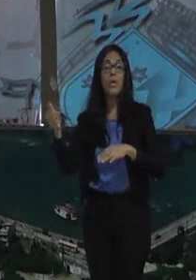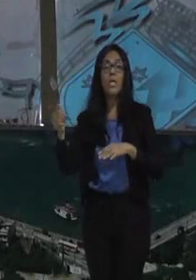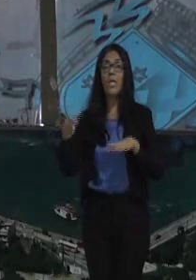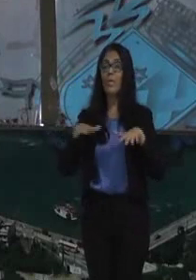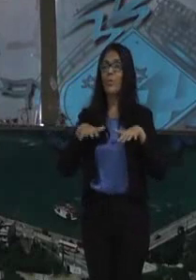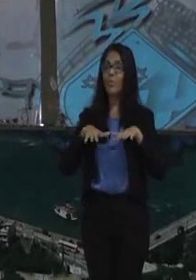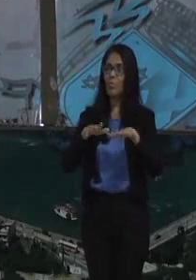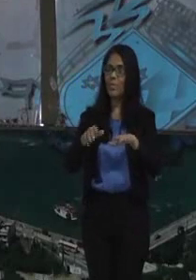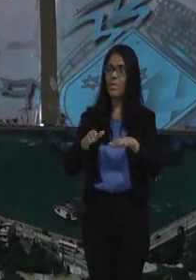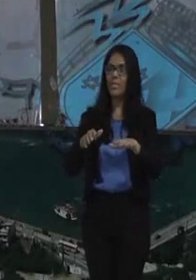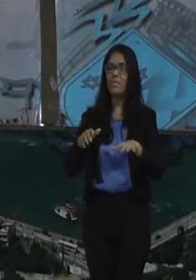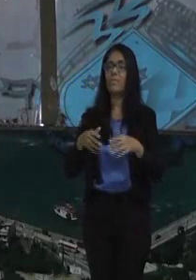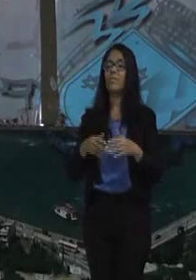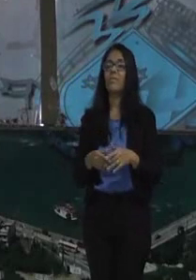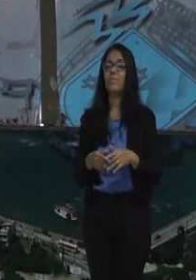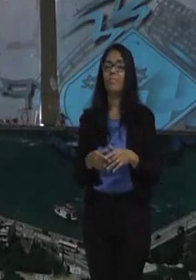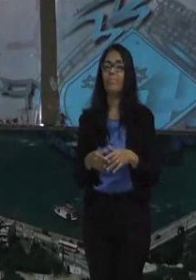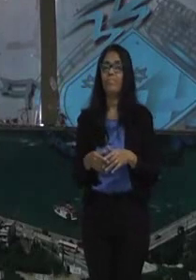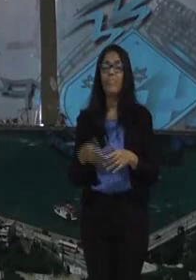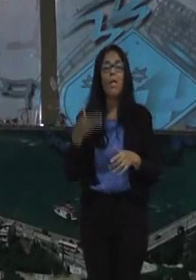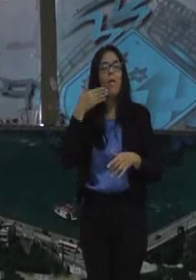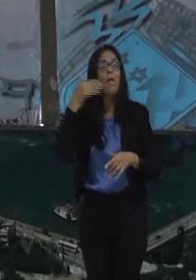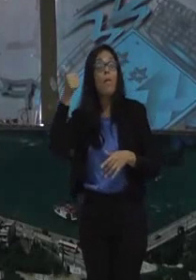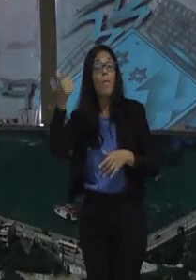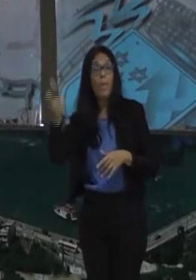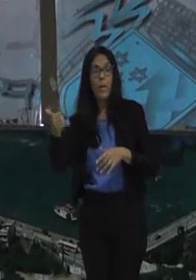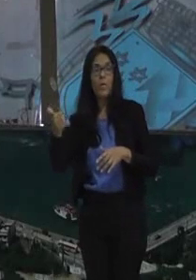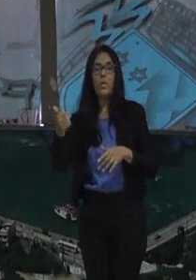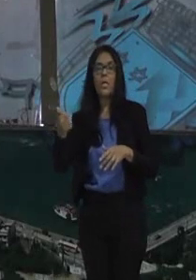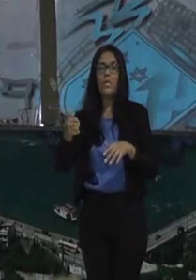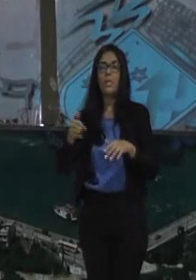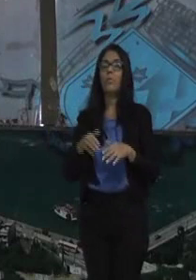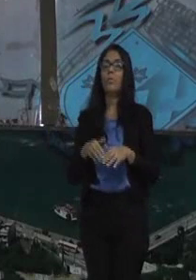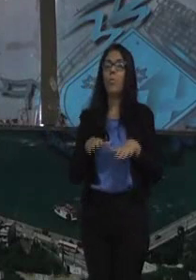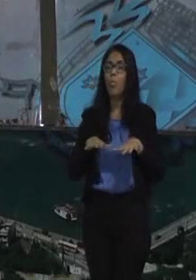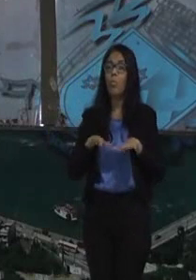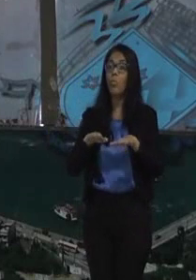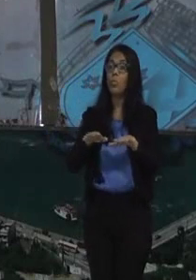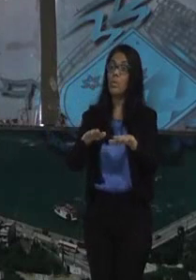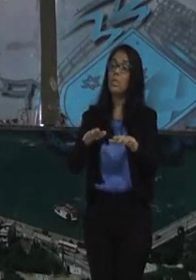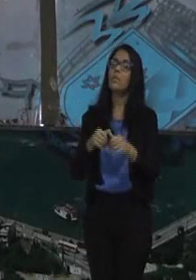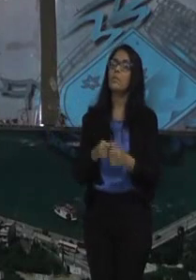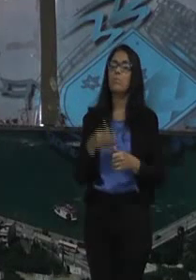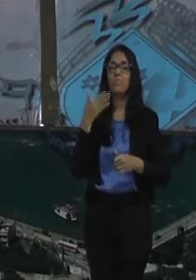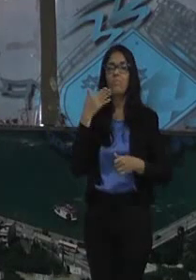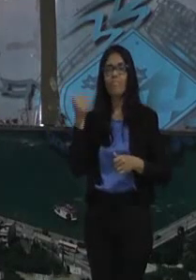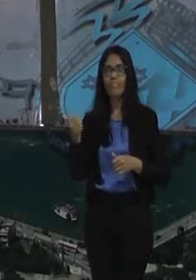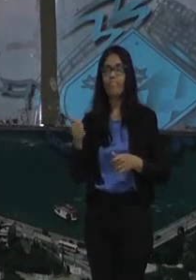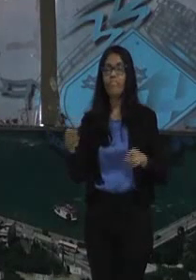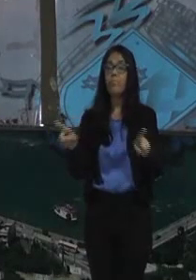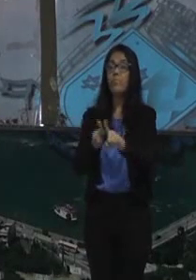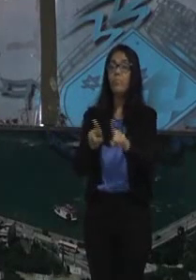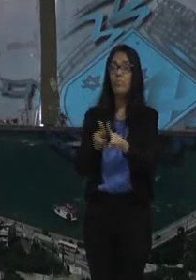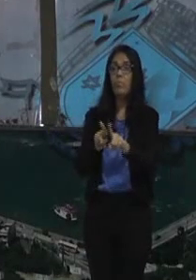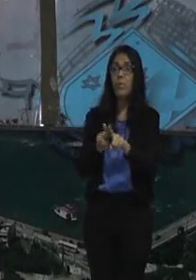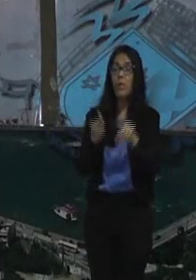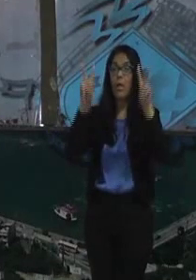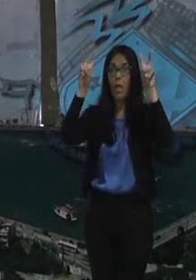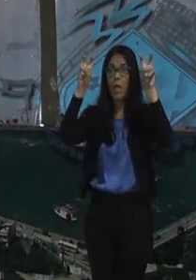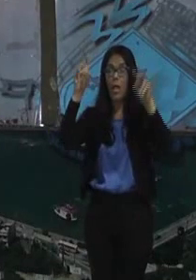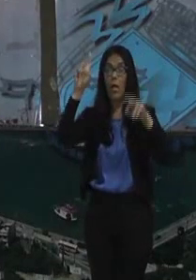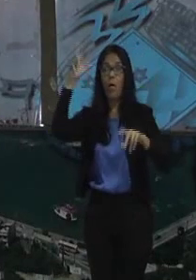Nelson Costa e desafogando todo o trânsito da cidade. Um outro tema que também foi levantado aqui,